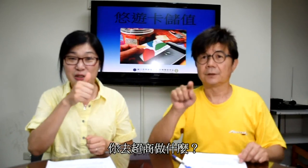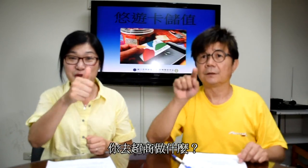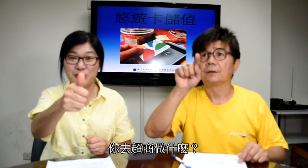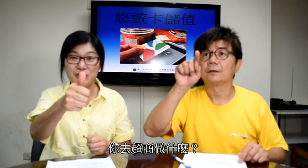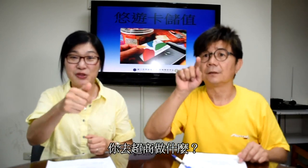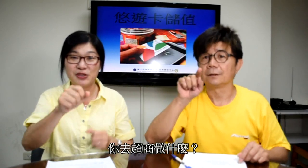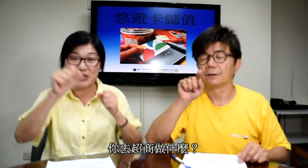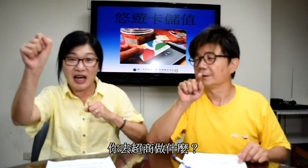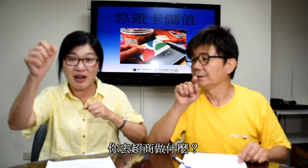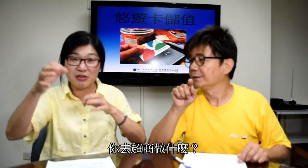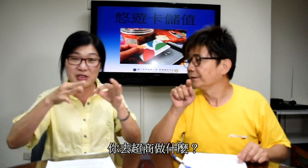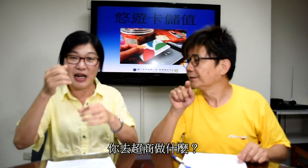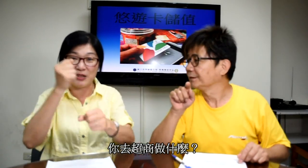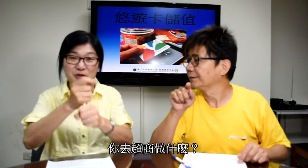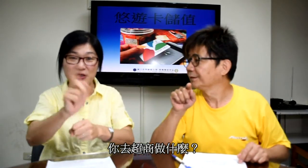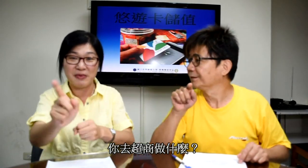去超商做什么？